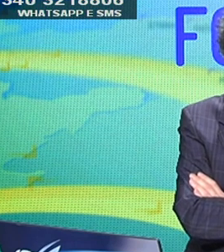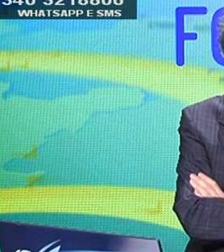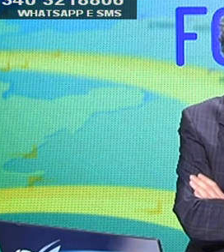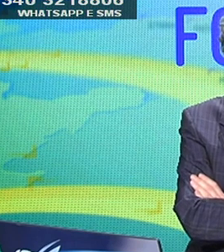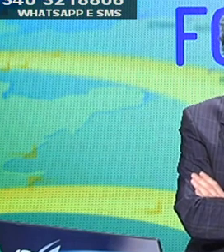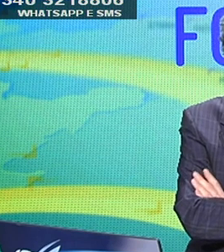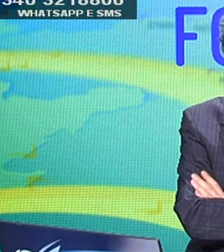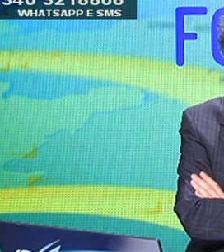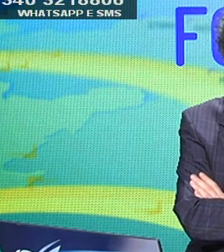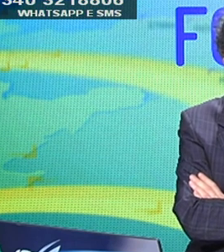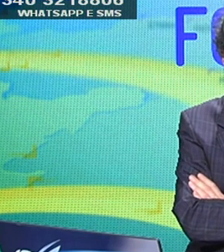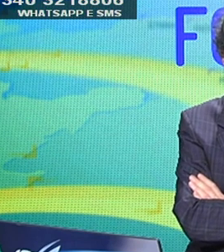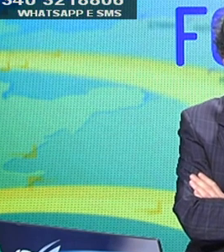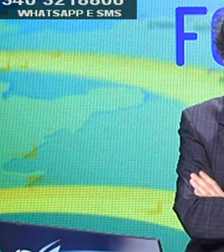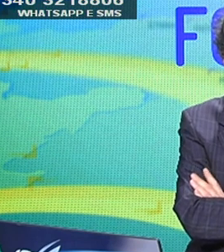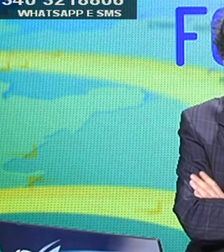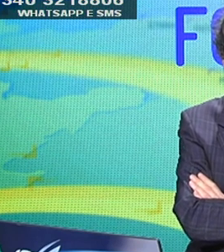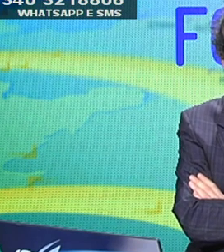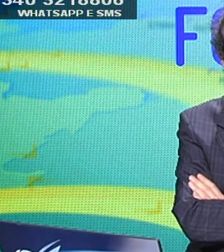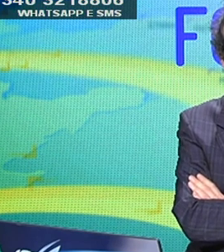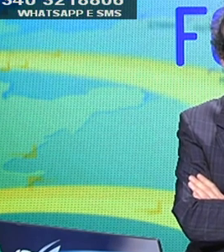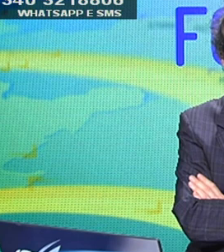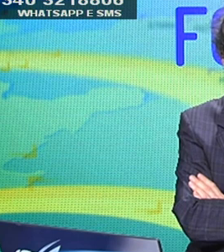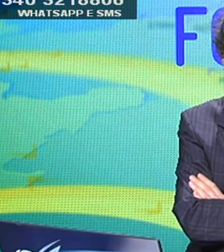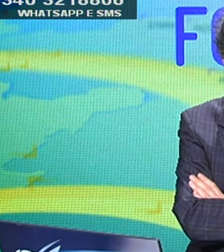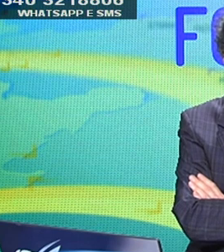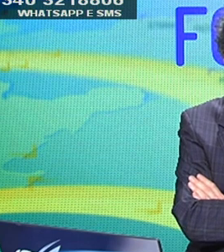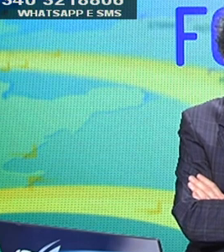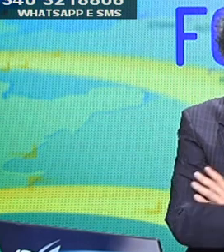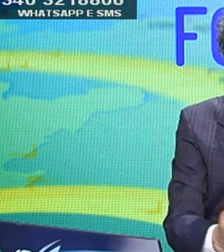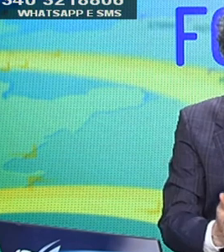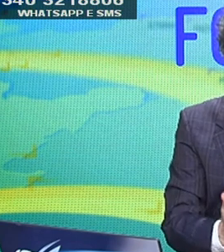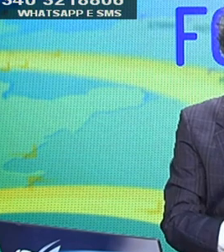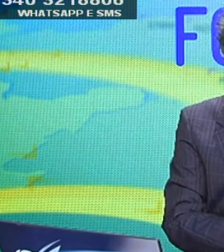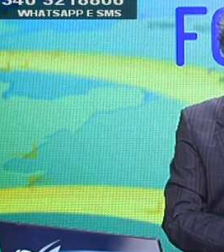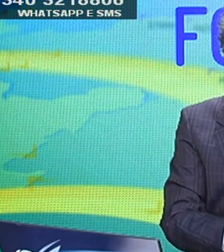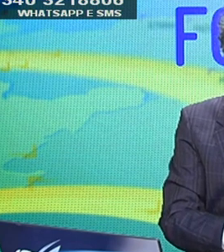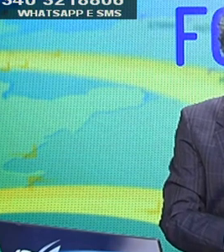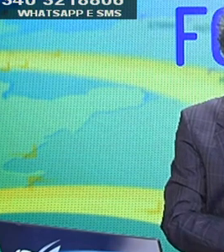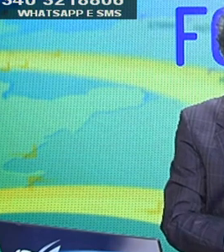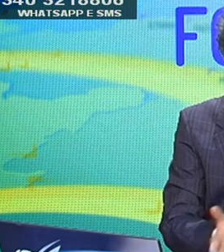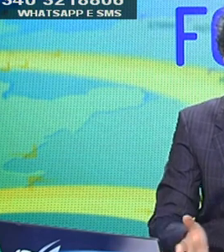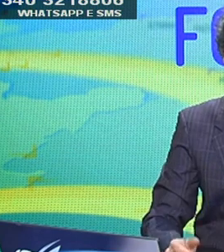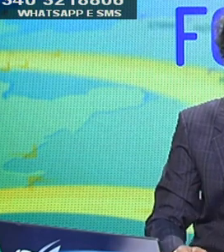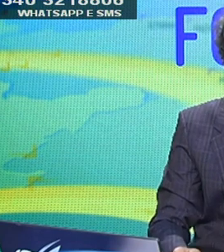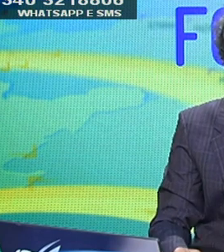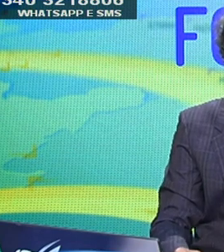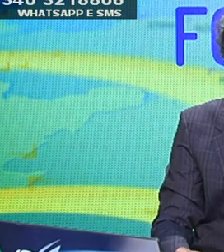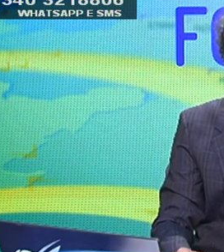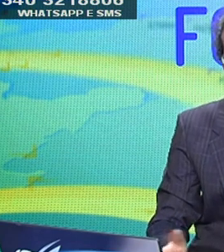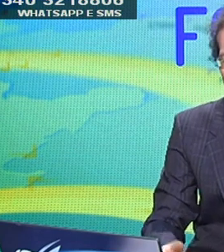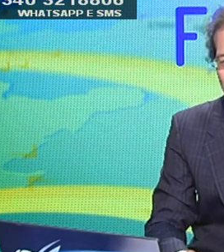lo stipendio, i soldi, ristoro della cassa integrazione entro ore, non giorni o mesi. Invece avete